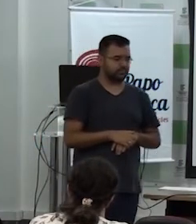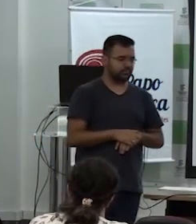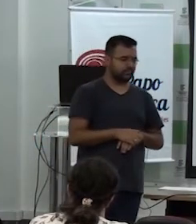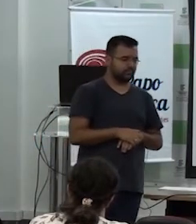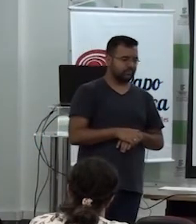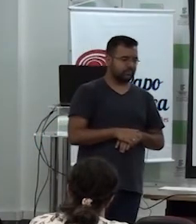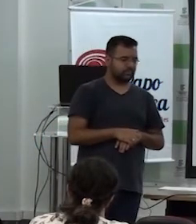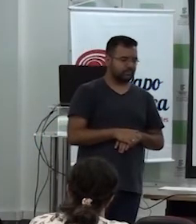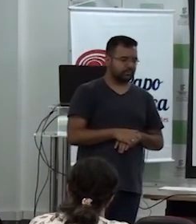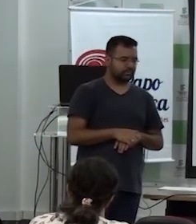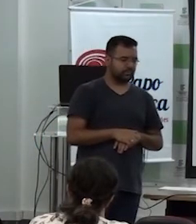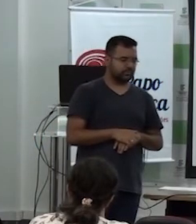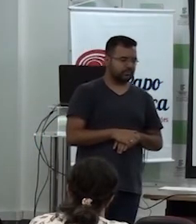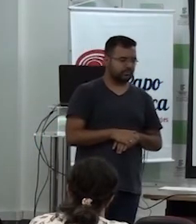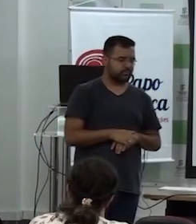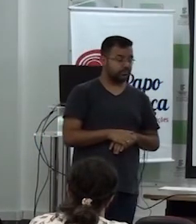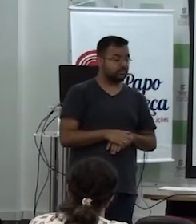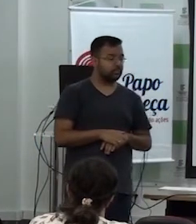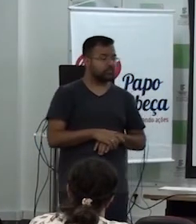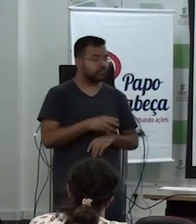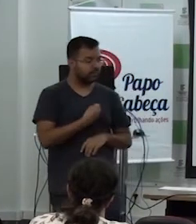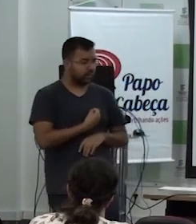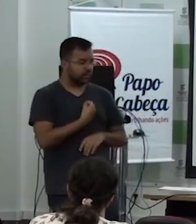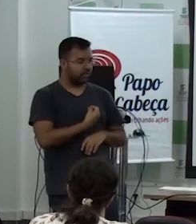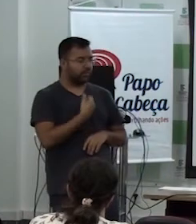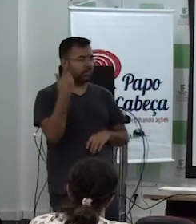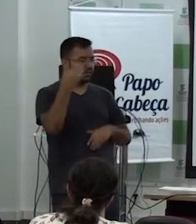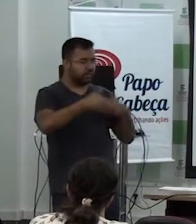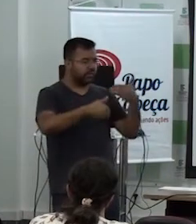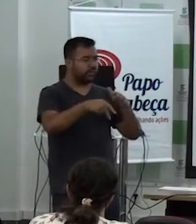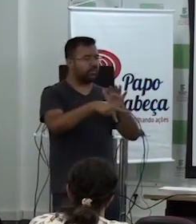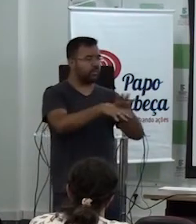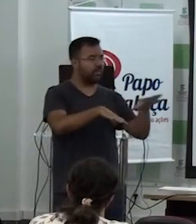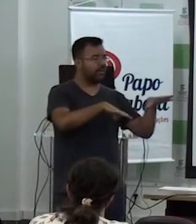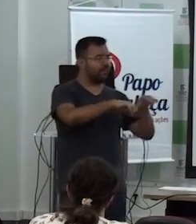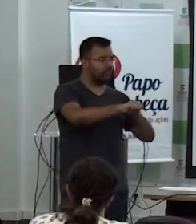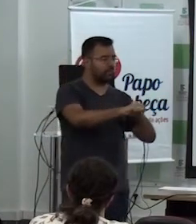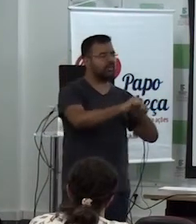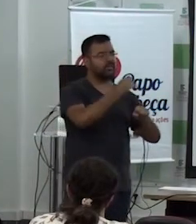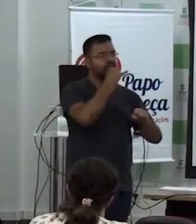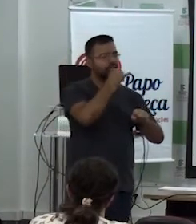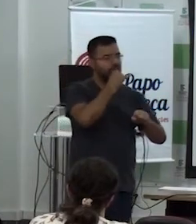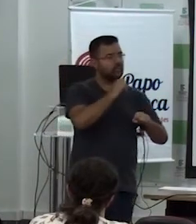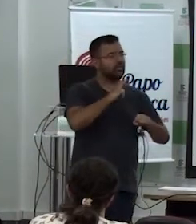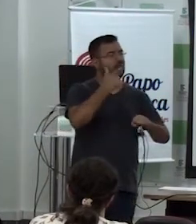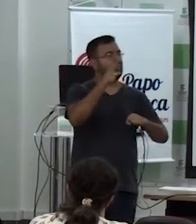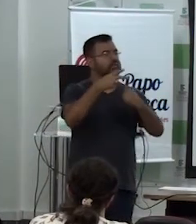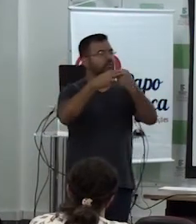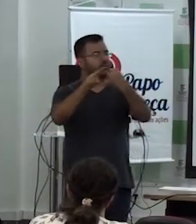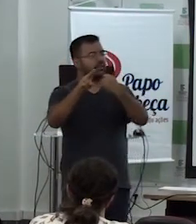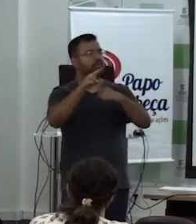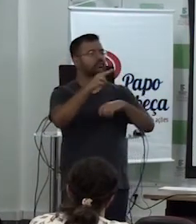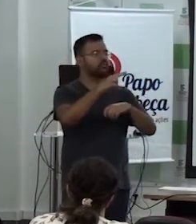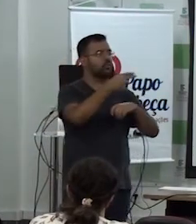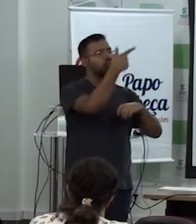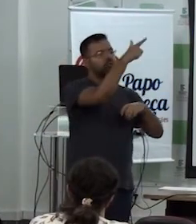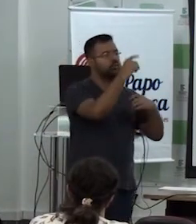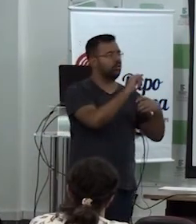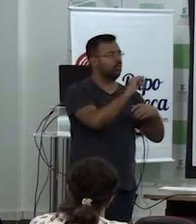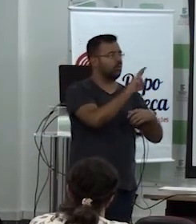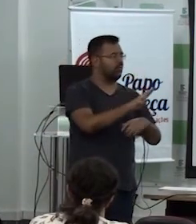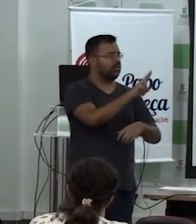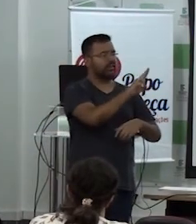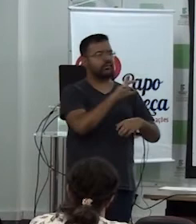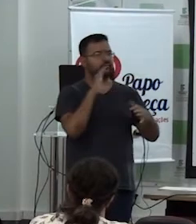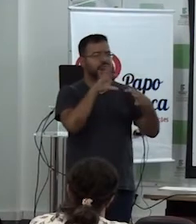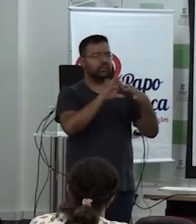país. E participação em eventos para a formação de redes de relacionamento e divulgação de pesquisa. Né? Então, a gente faz isso